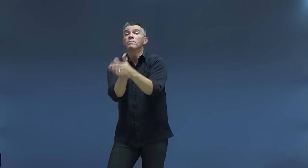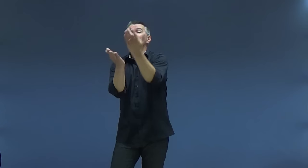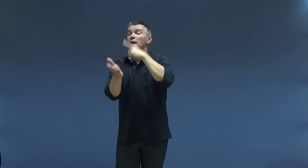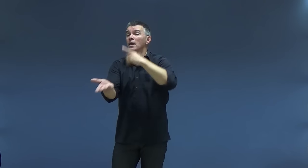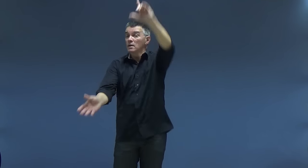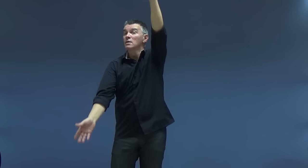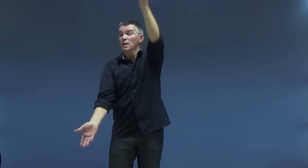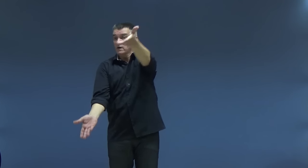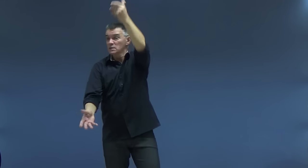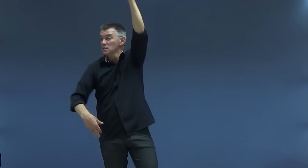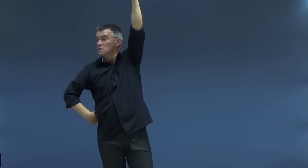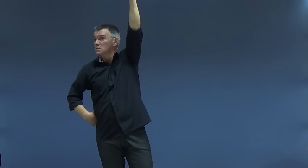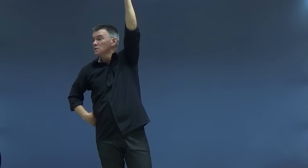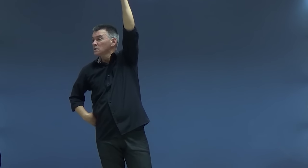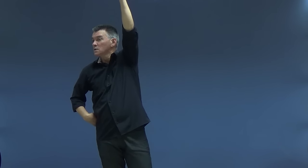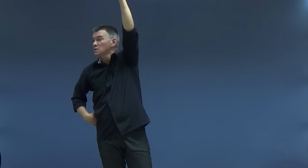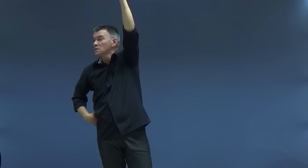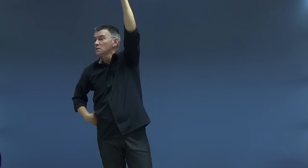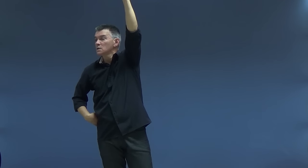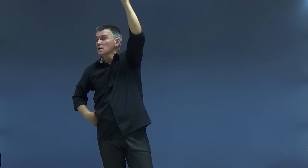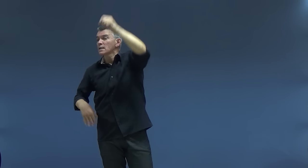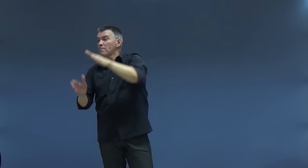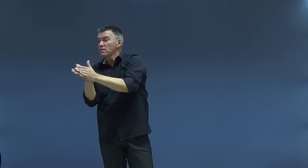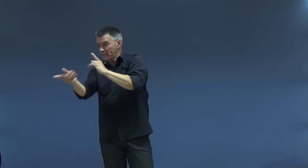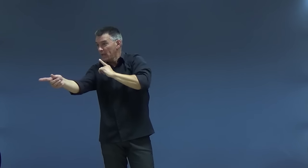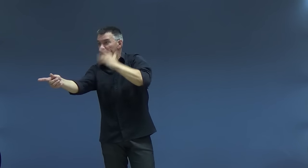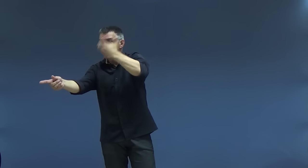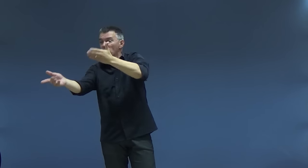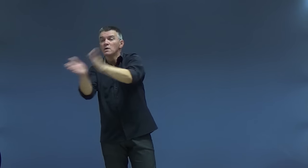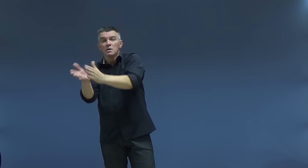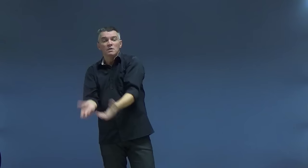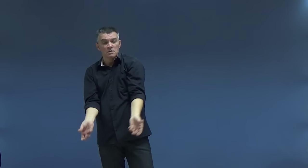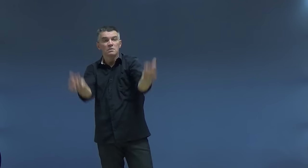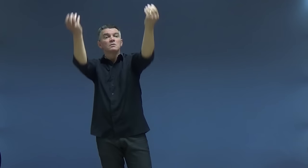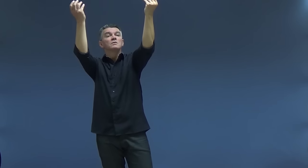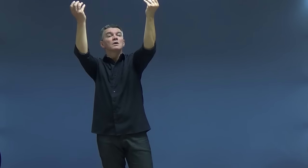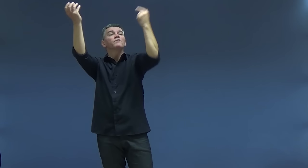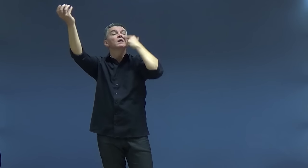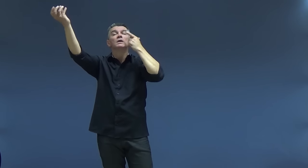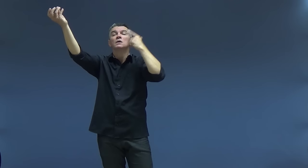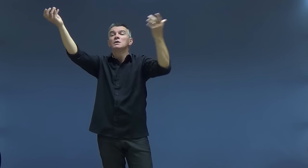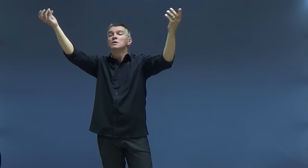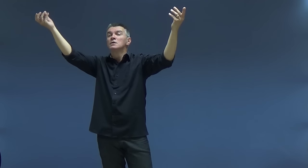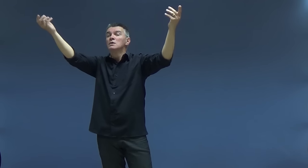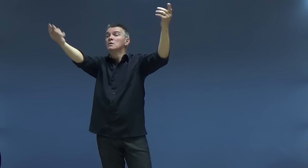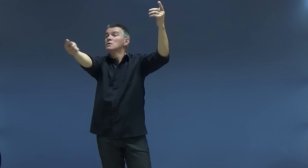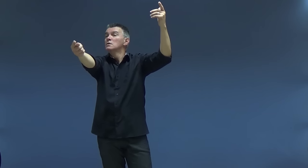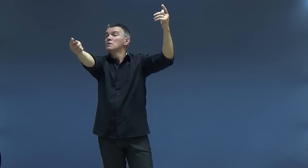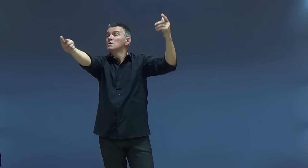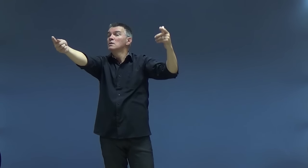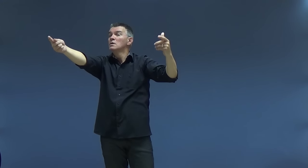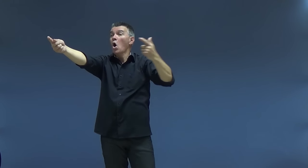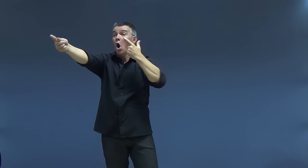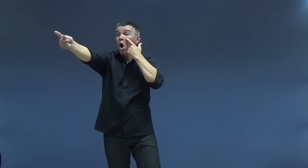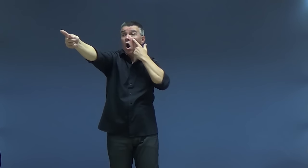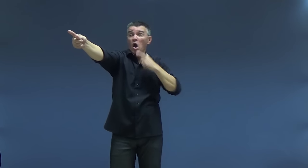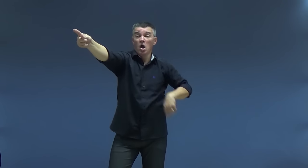lá. Quem mais trouxe a Bíblia? Levanta, quero ver. Cadê sua Bíblia? Me prove, quero ver. Ó, aqui. Olha